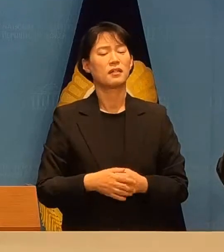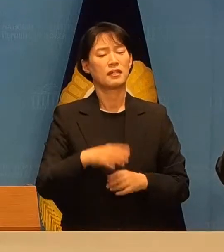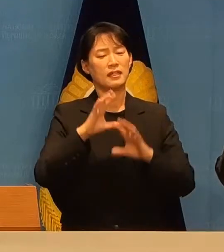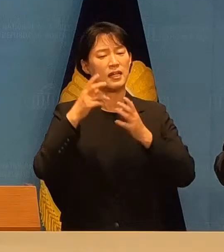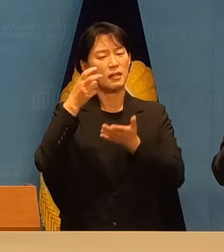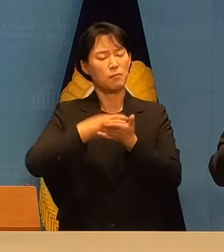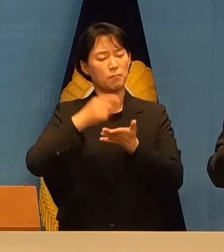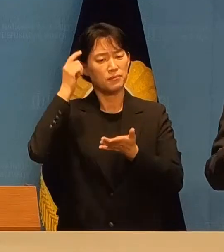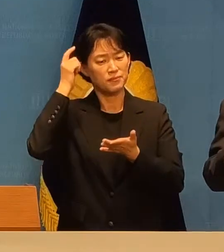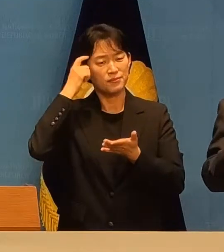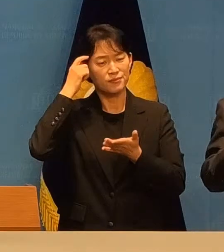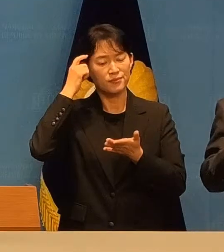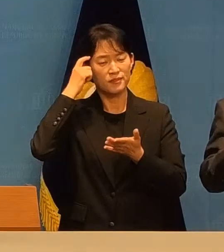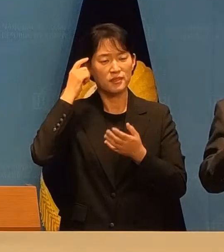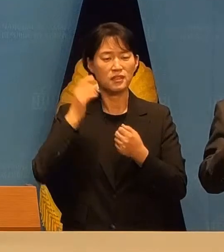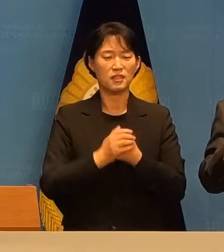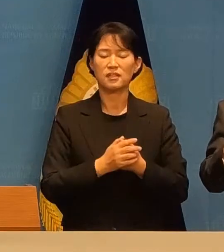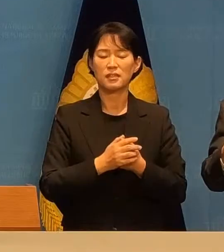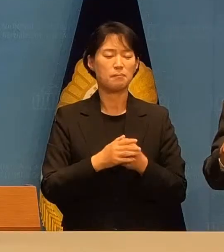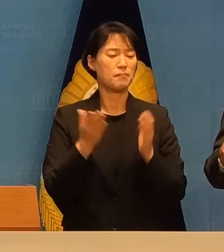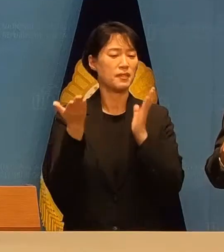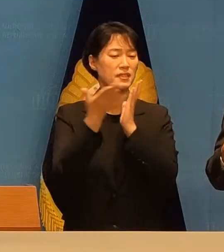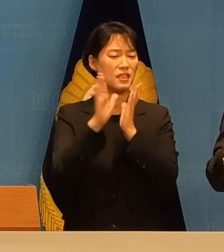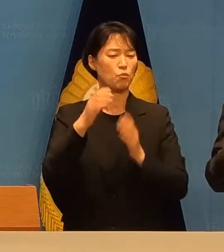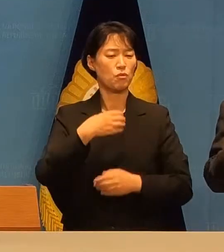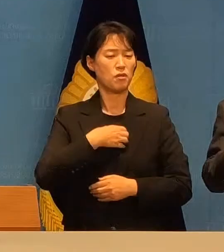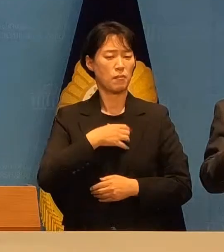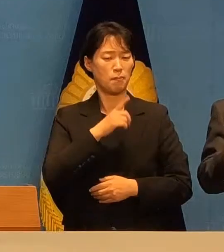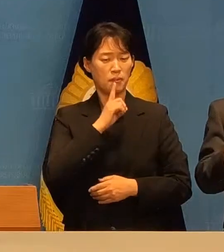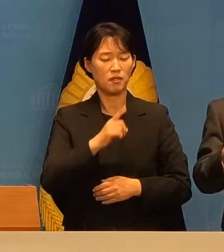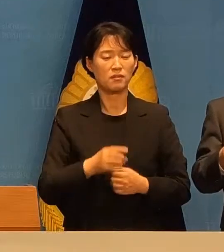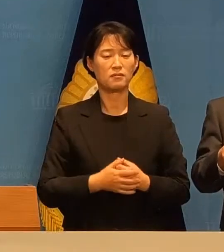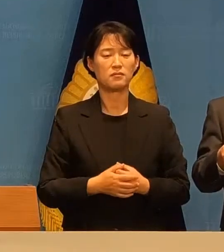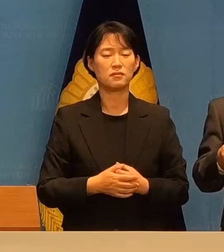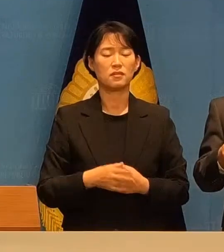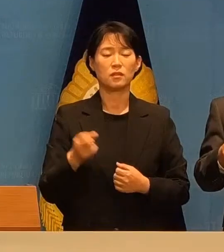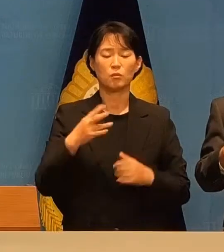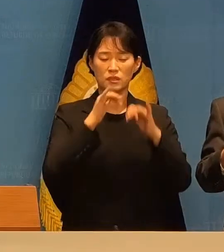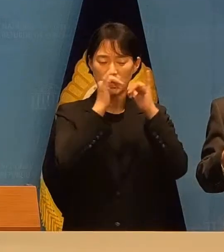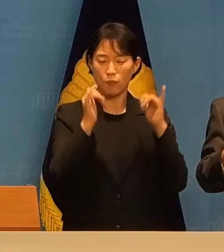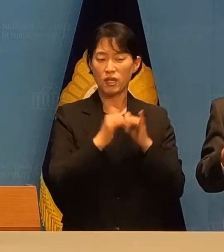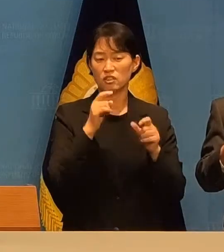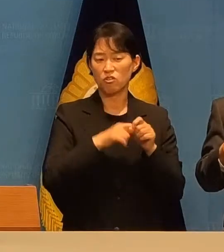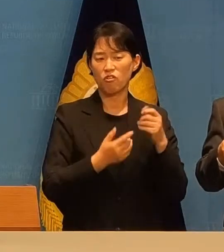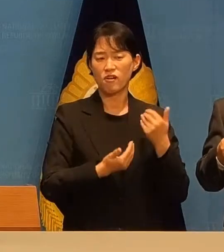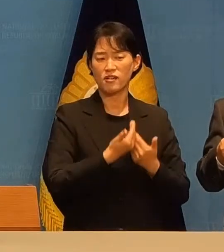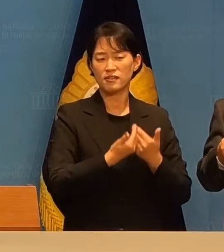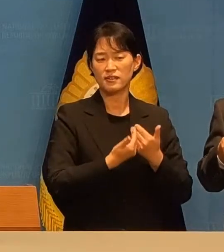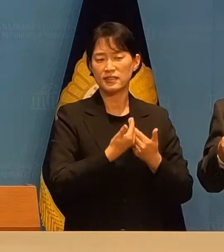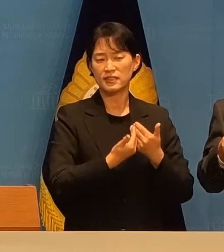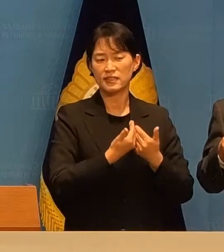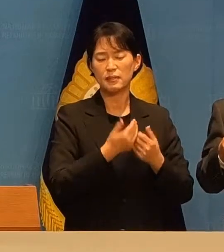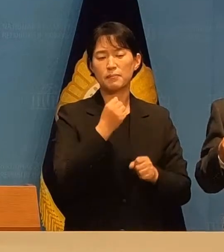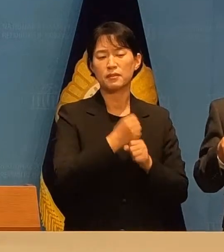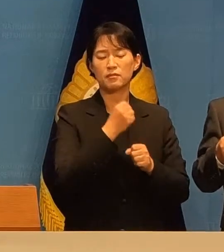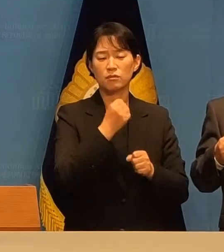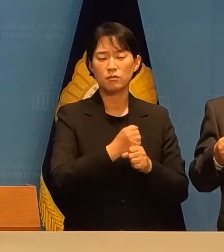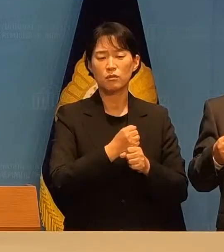헌법 정신을 벗어난 위험한 발상이며 사회적 갈등을 깊게